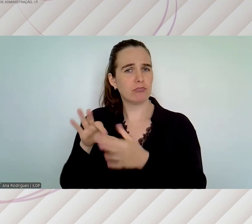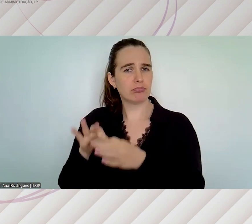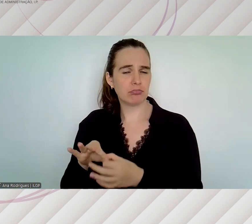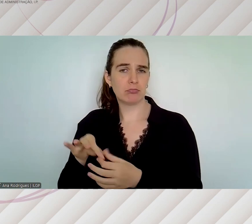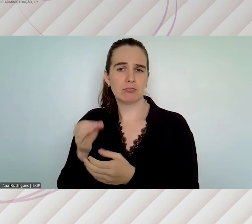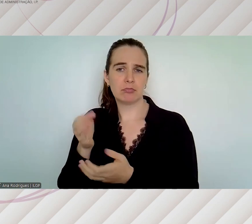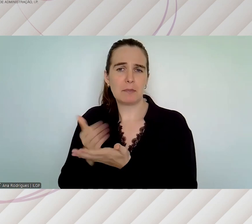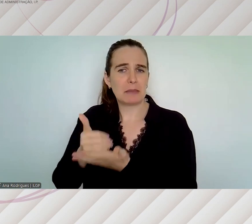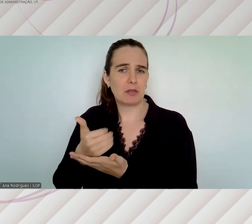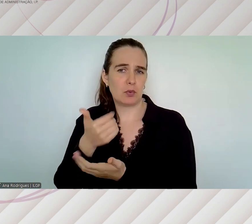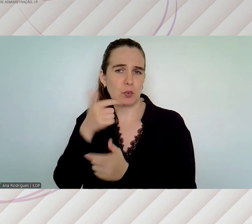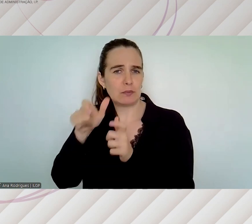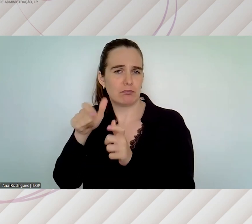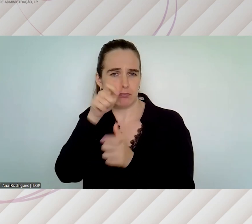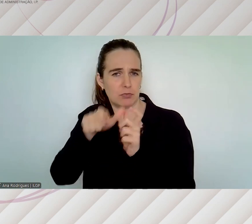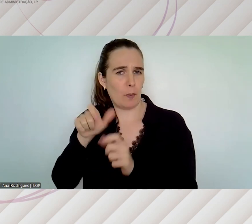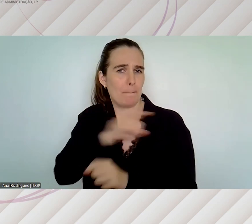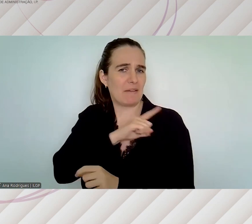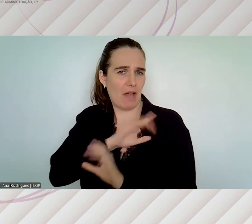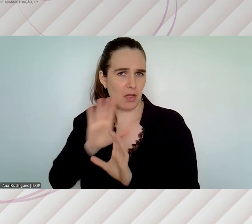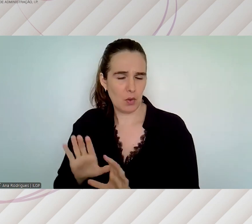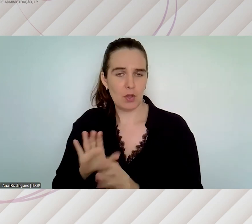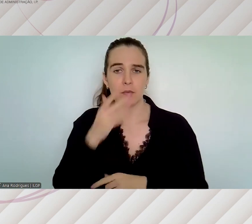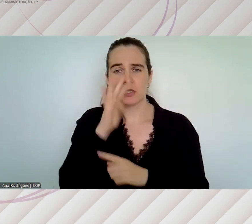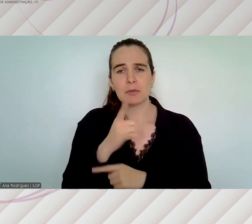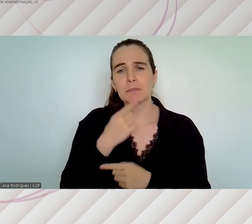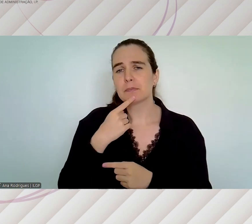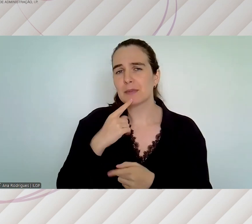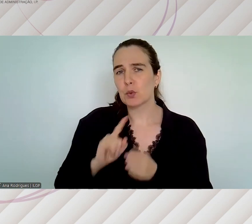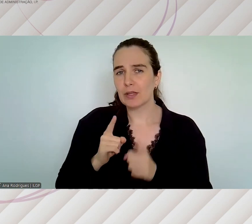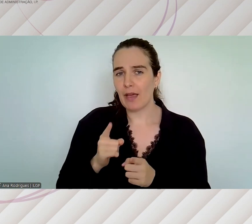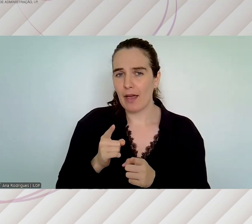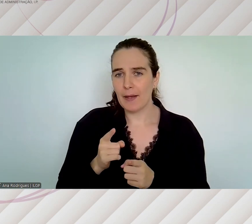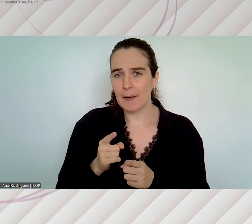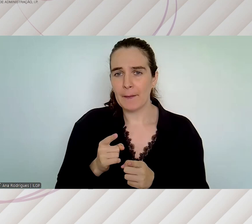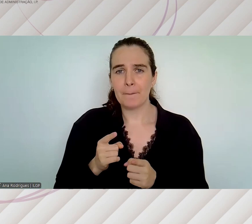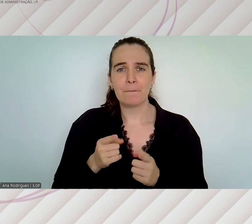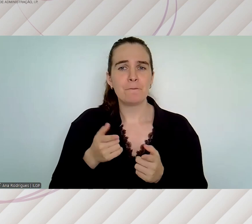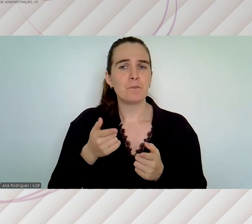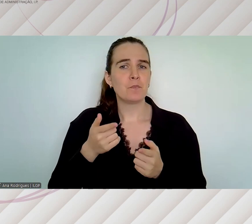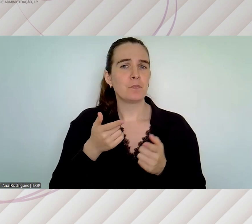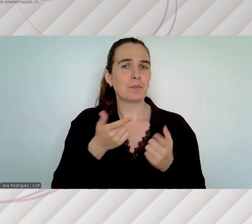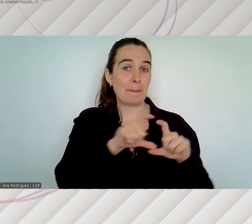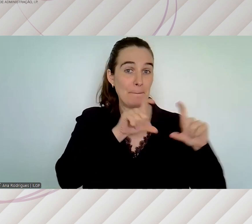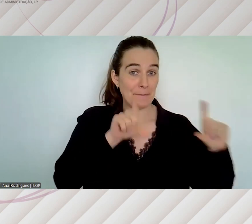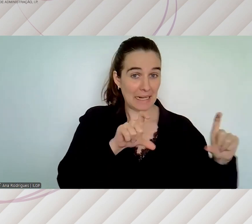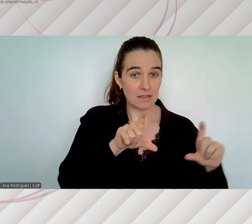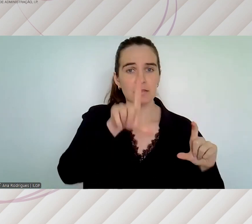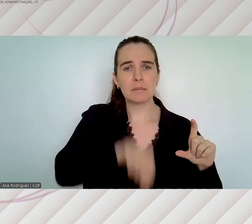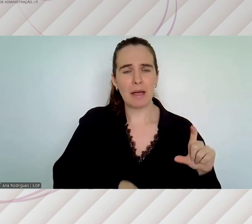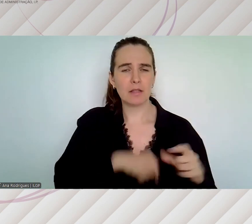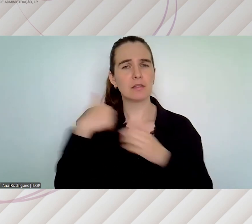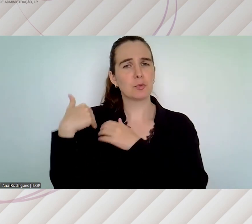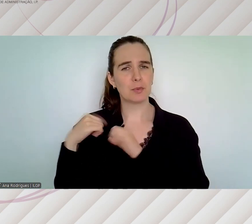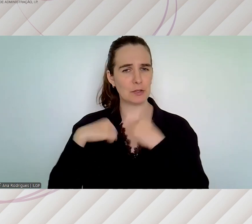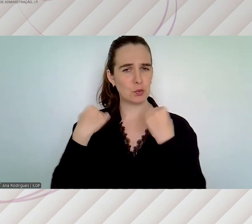perceber o prolongamento entre aquilo que é o tecido empresarial e a responsabilidade social da administração pública.